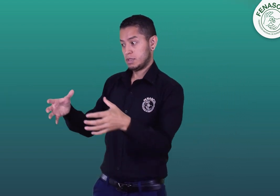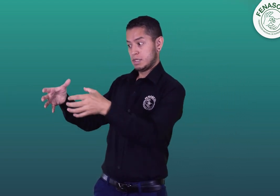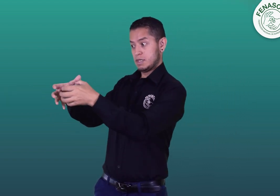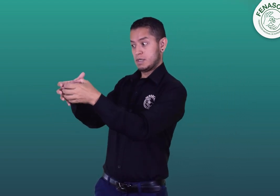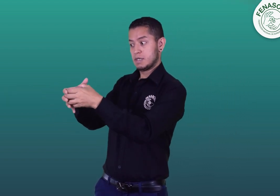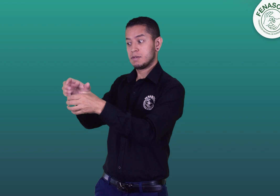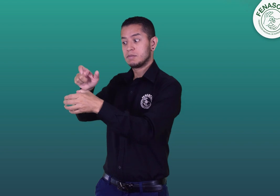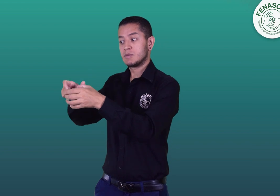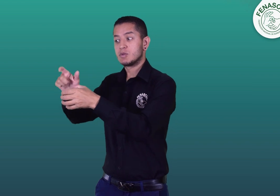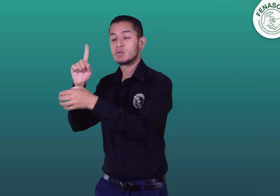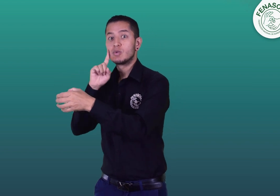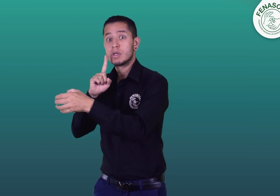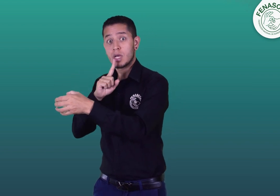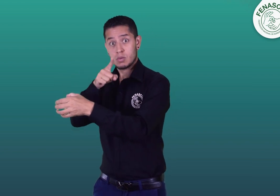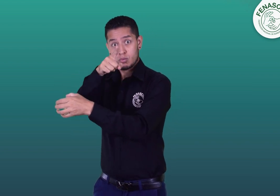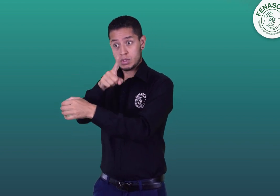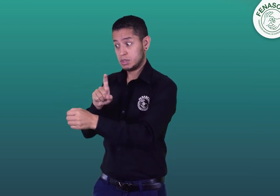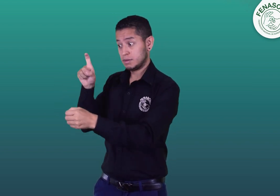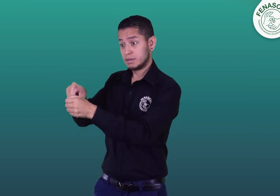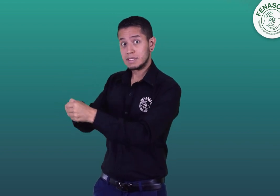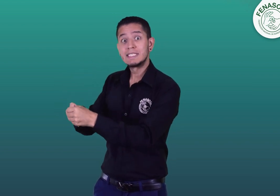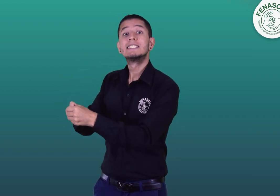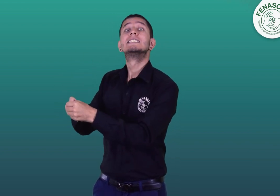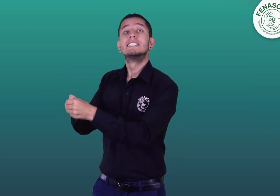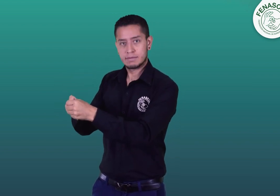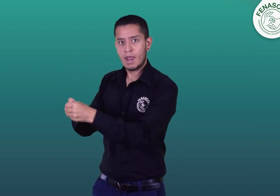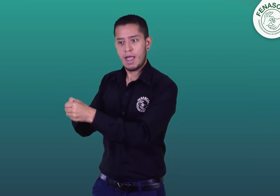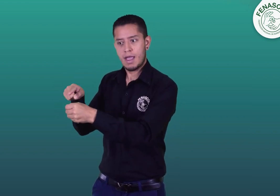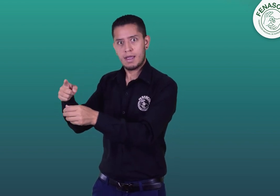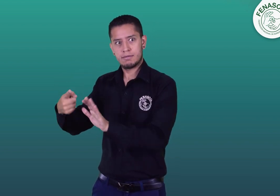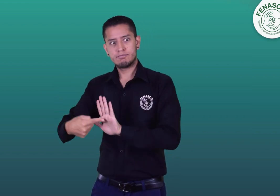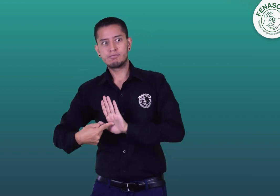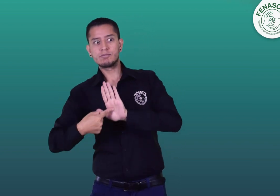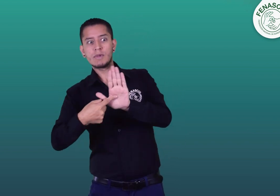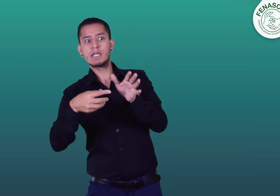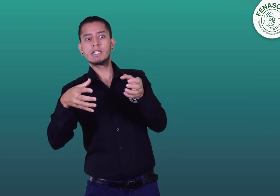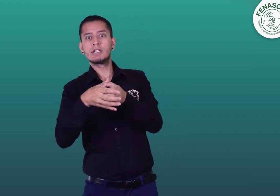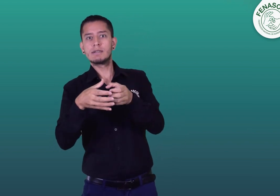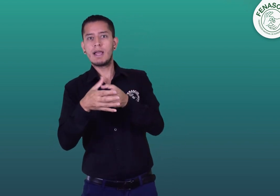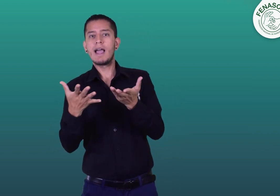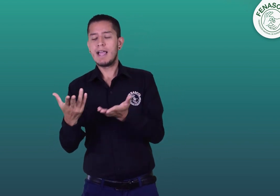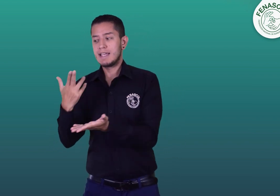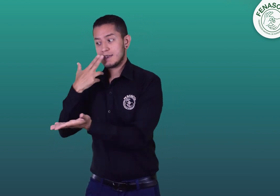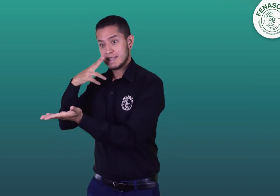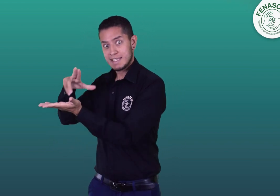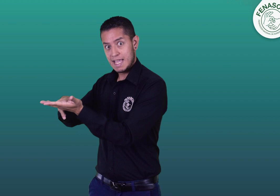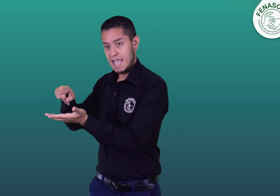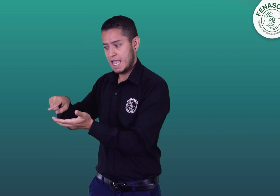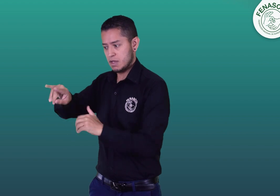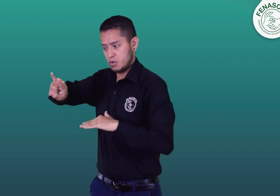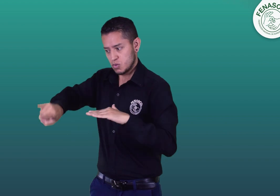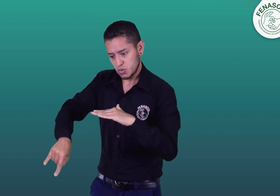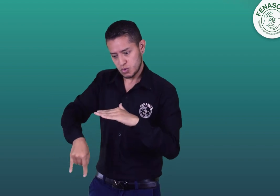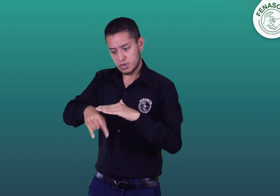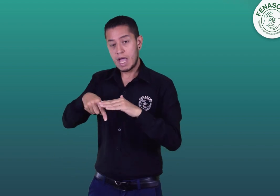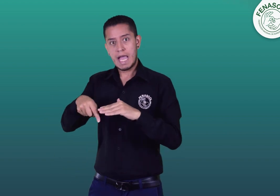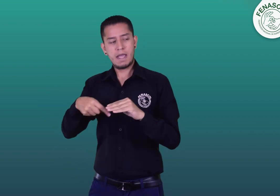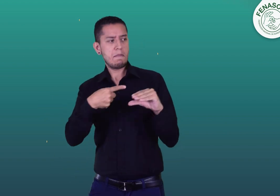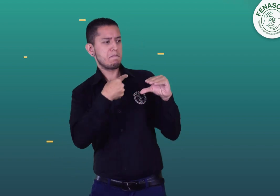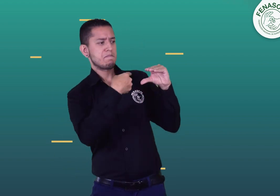personas sordas, sugerimos que adjunte una carta de presentación de la asociación que representa. Con esa información,